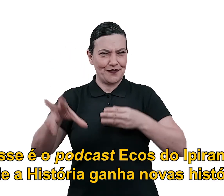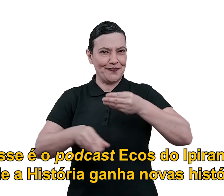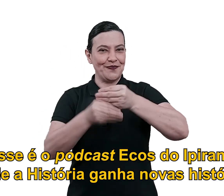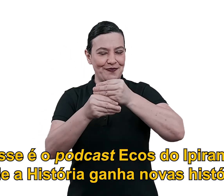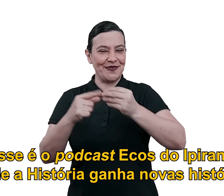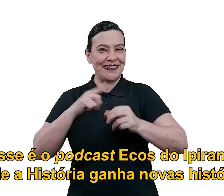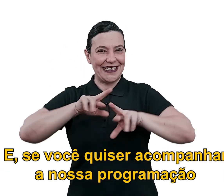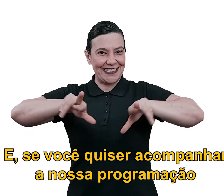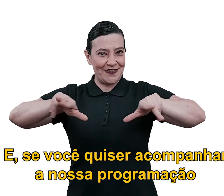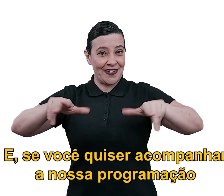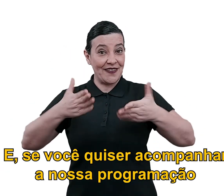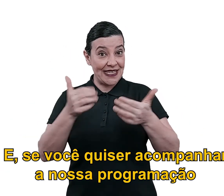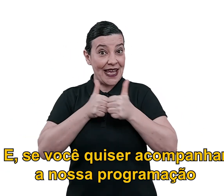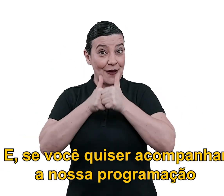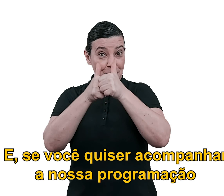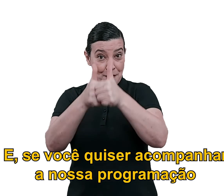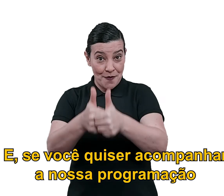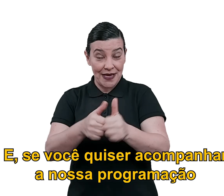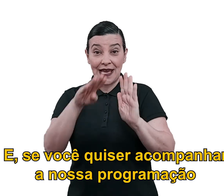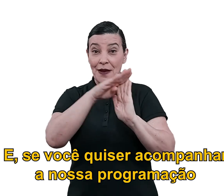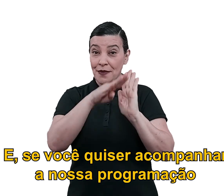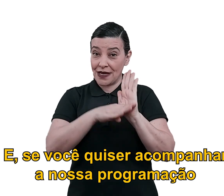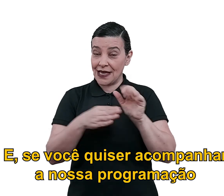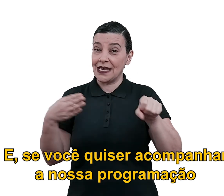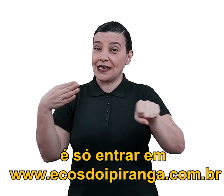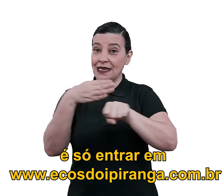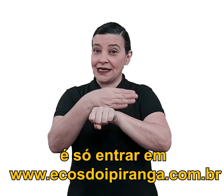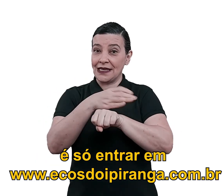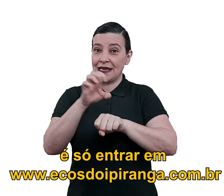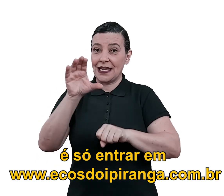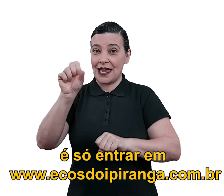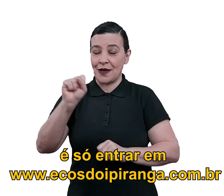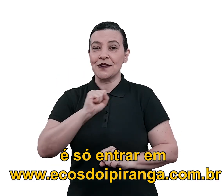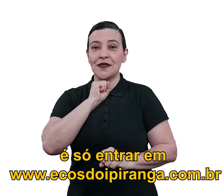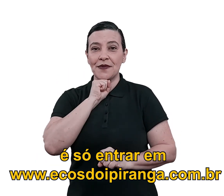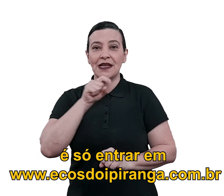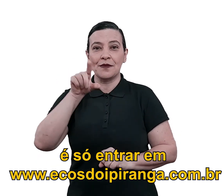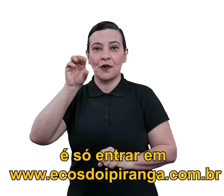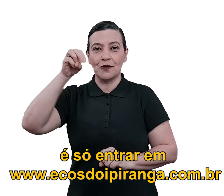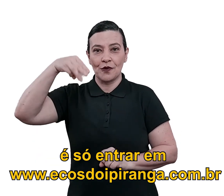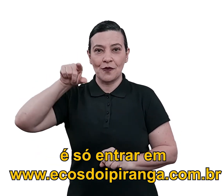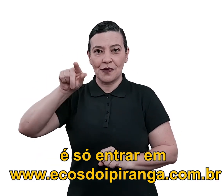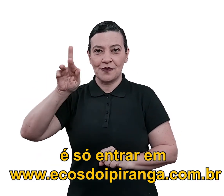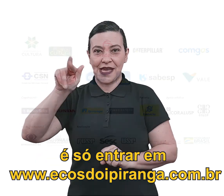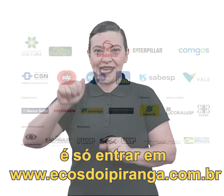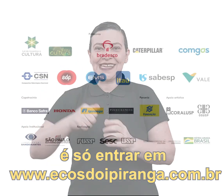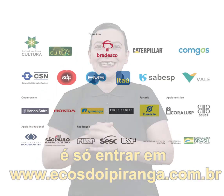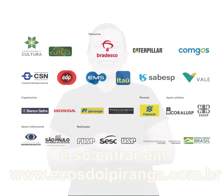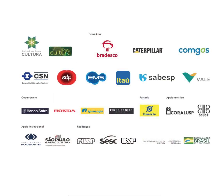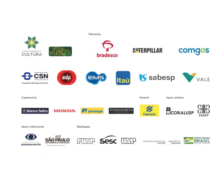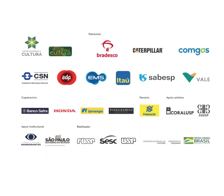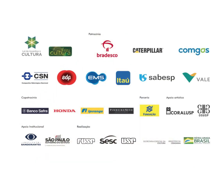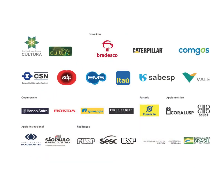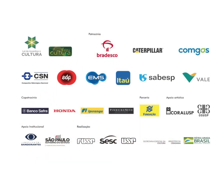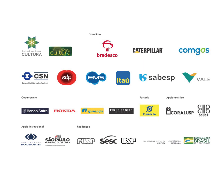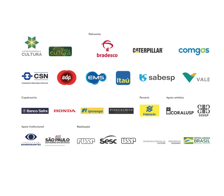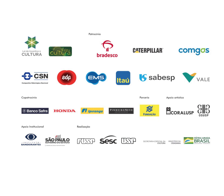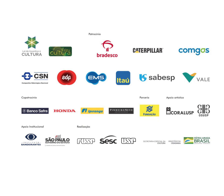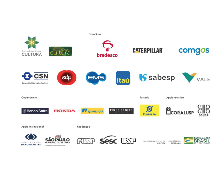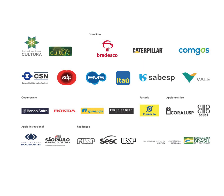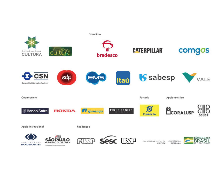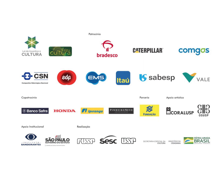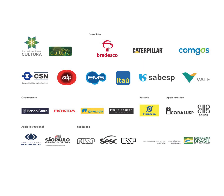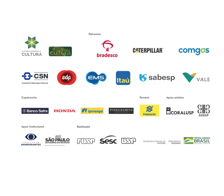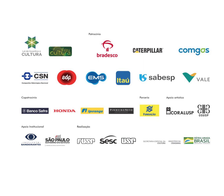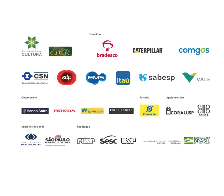história ganha novas histórias. E se você quiser acompanhar a nossa programação, é só entrar em ecosdoipiranga.com.br.